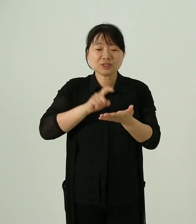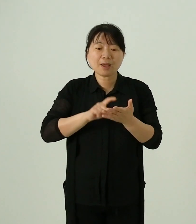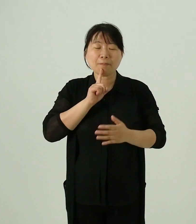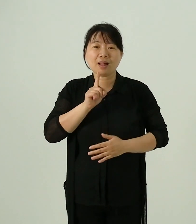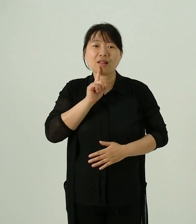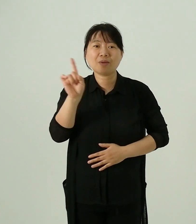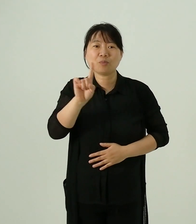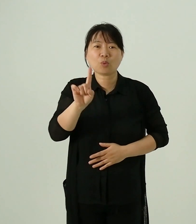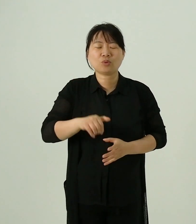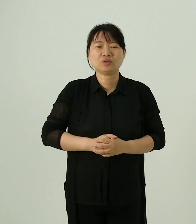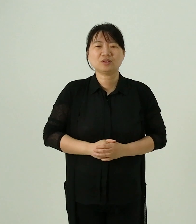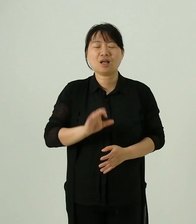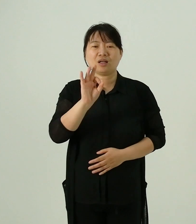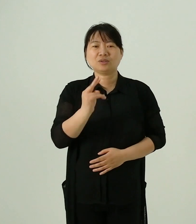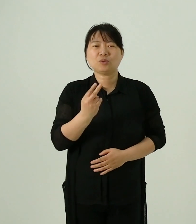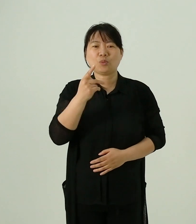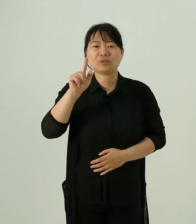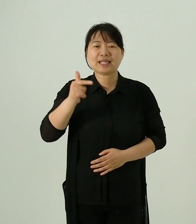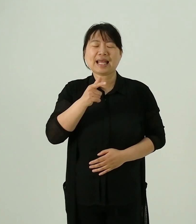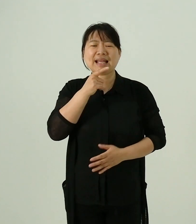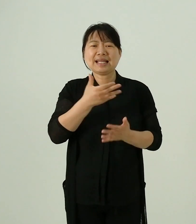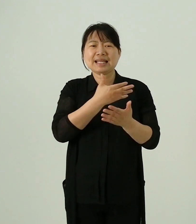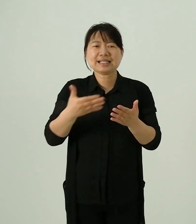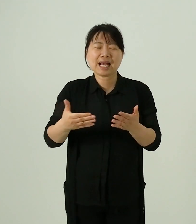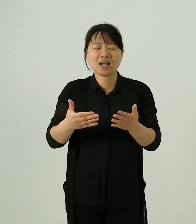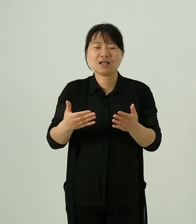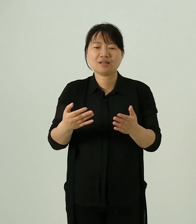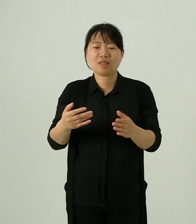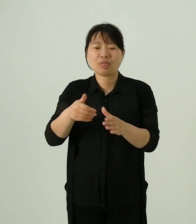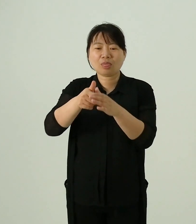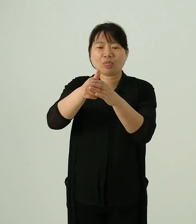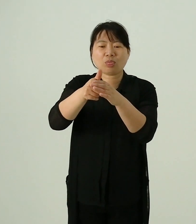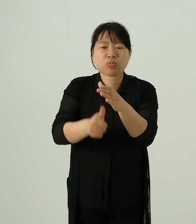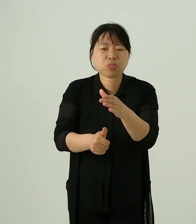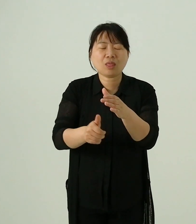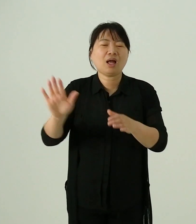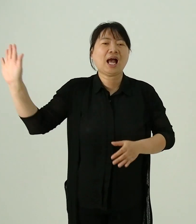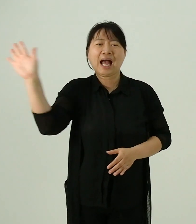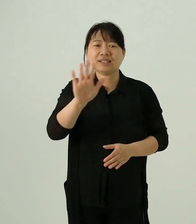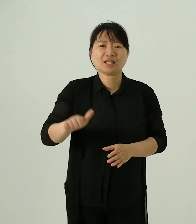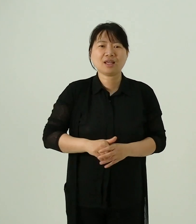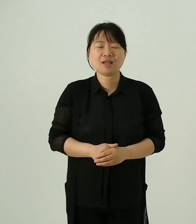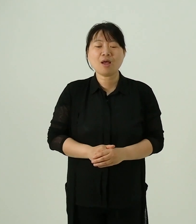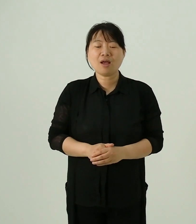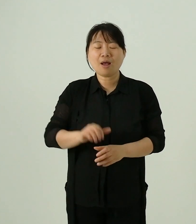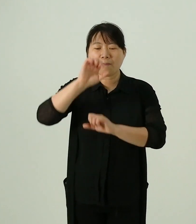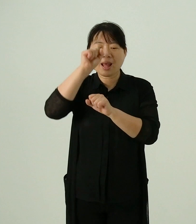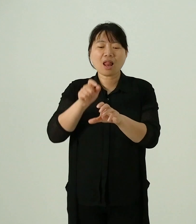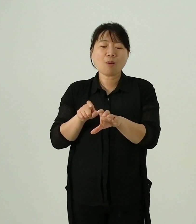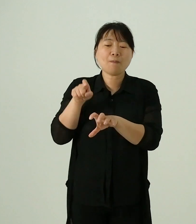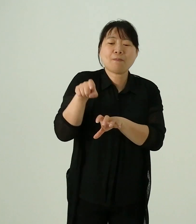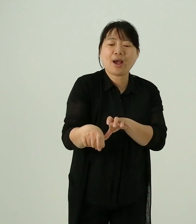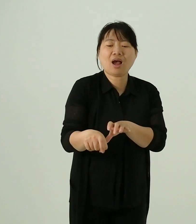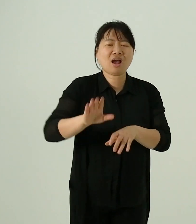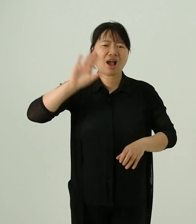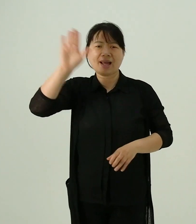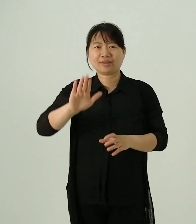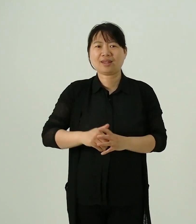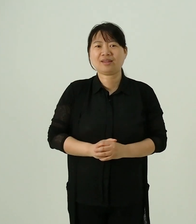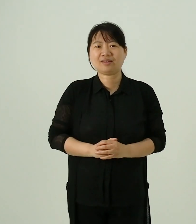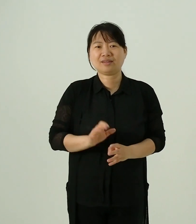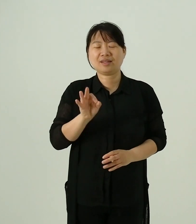얘기하면 요단강에 발을 딛지 않는 거예요. 자, 우리 여호수아서